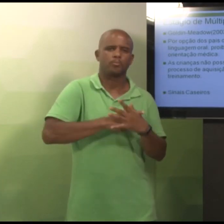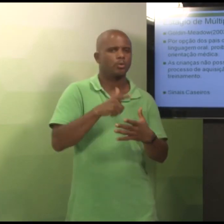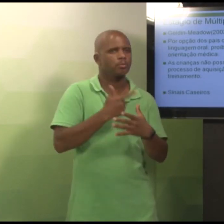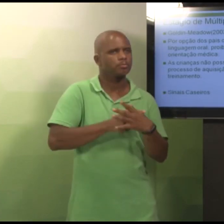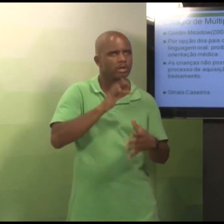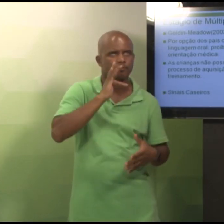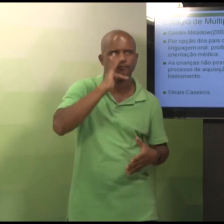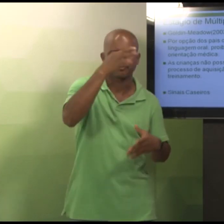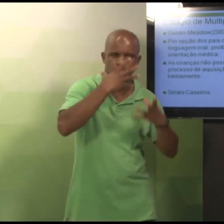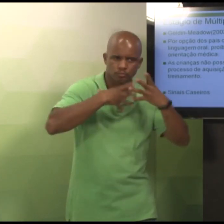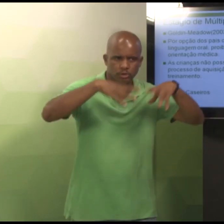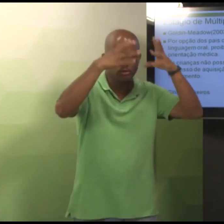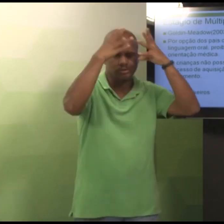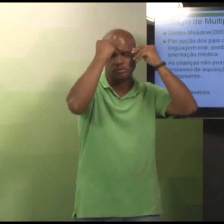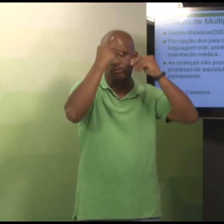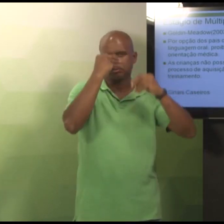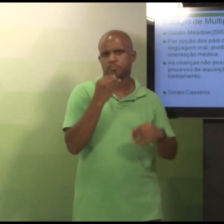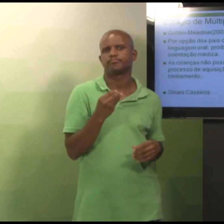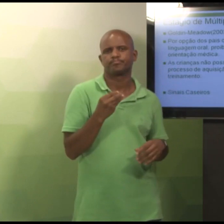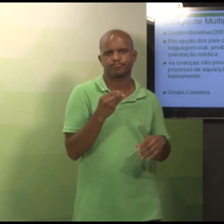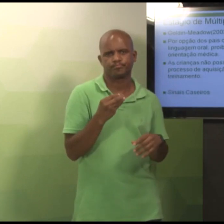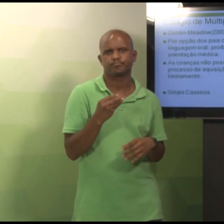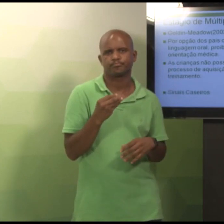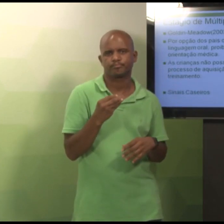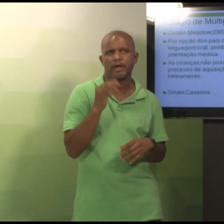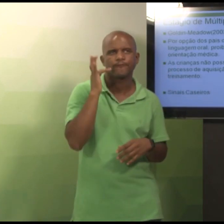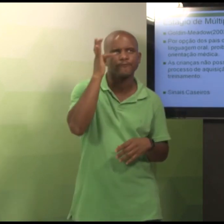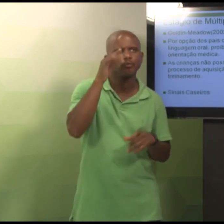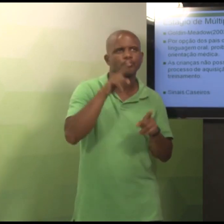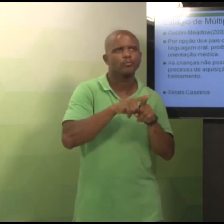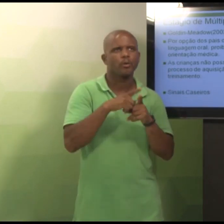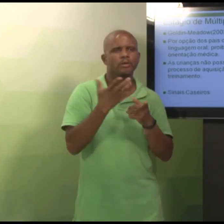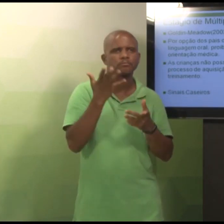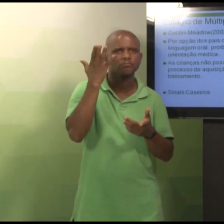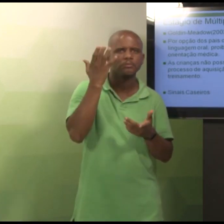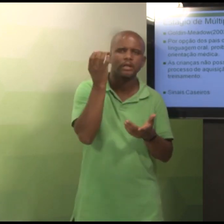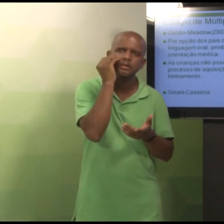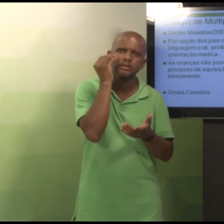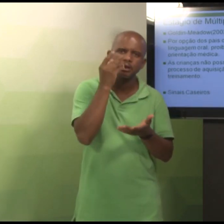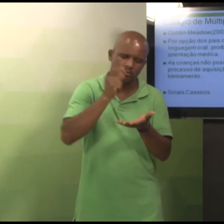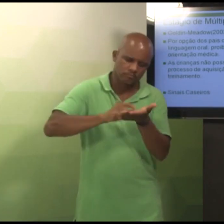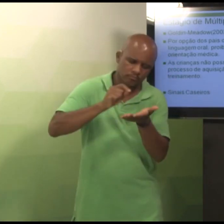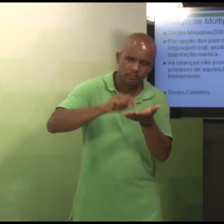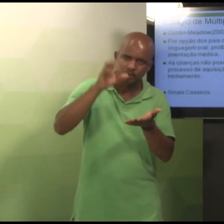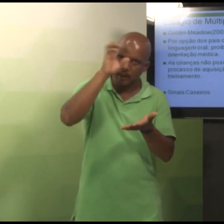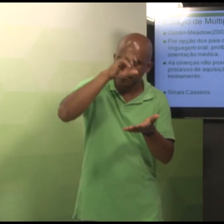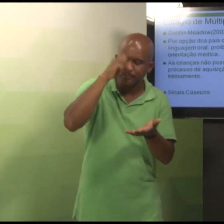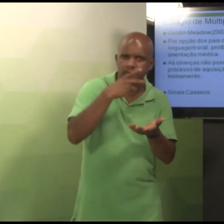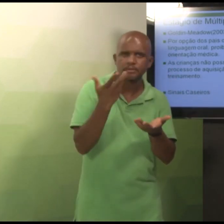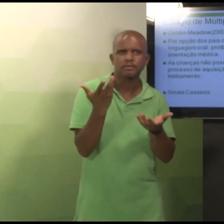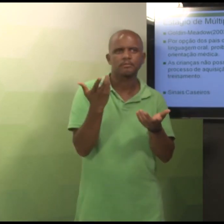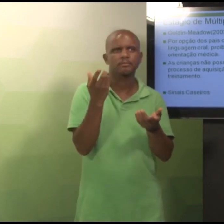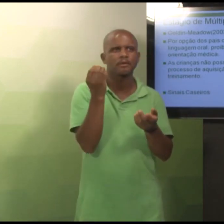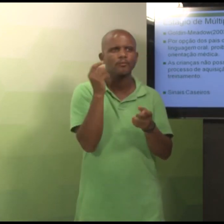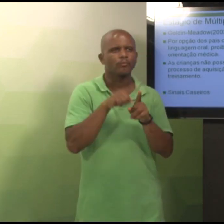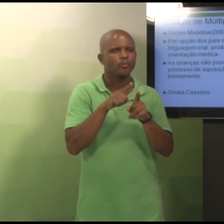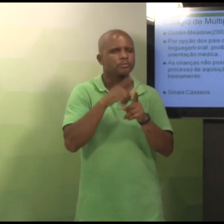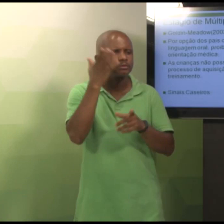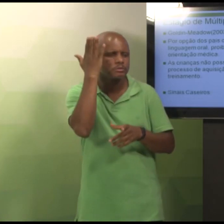restrito. Então, isso acarretará problemas na aquisição da linguagem dessa criança. Como ele vai aprender a